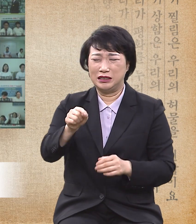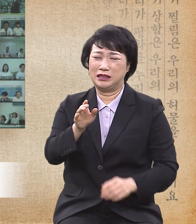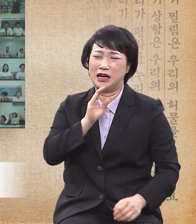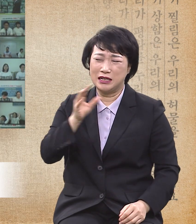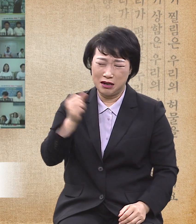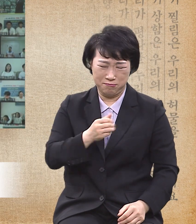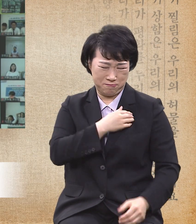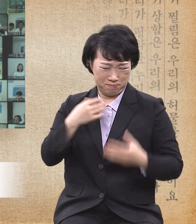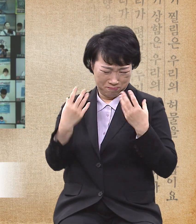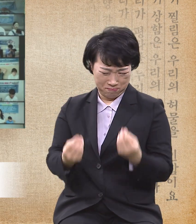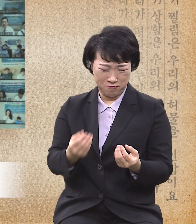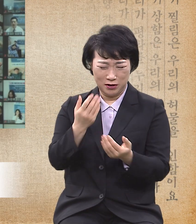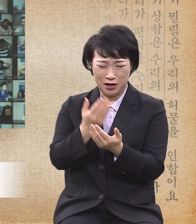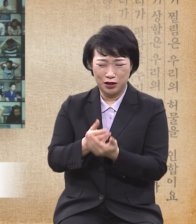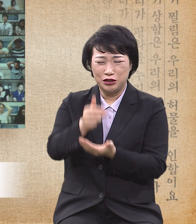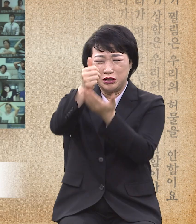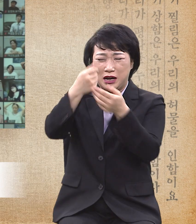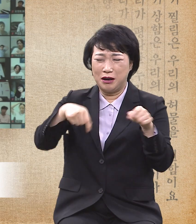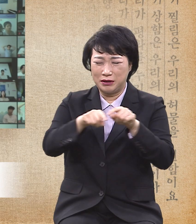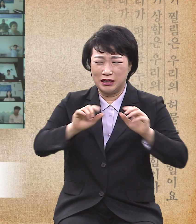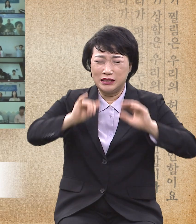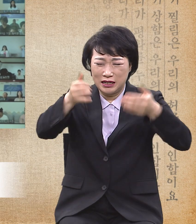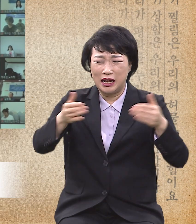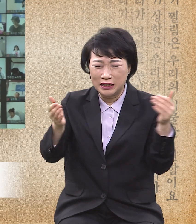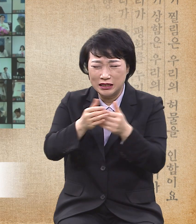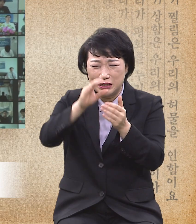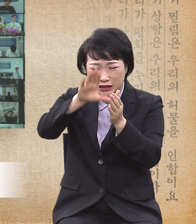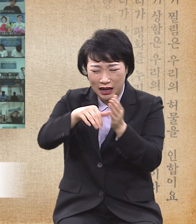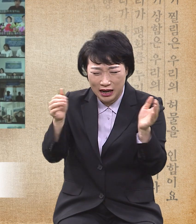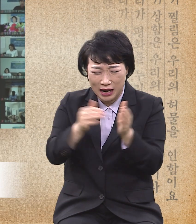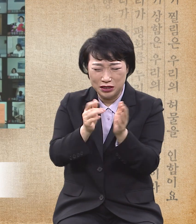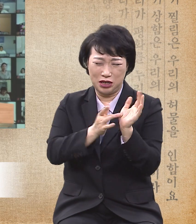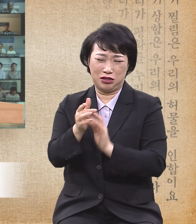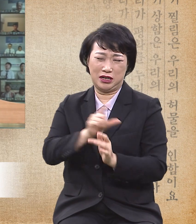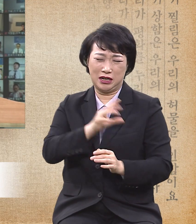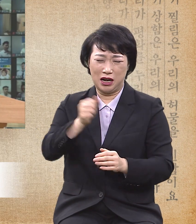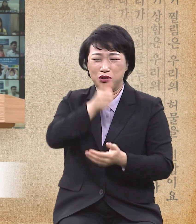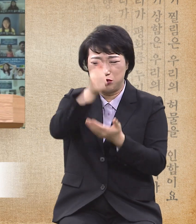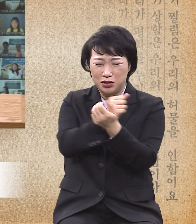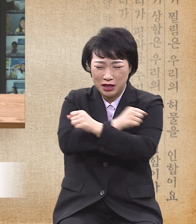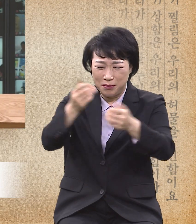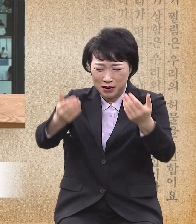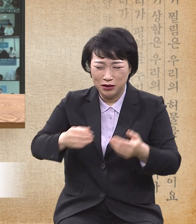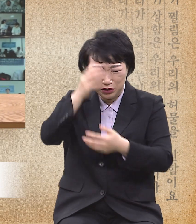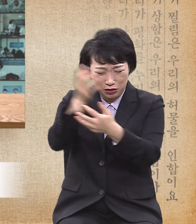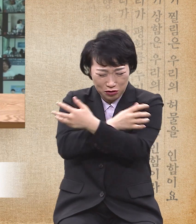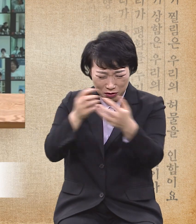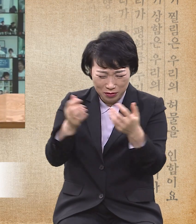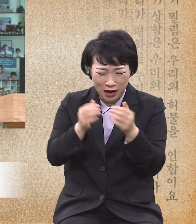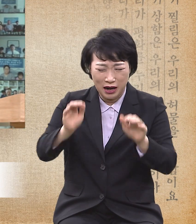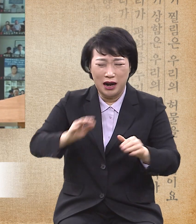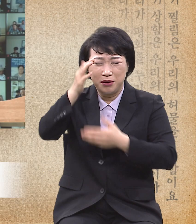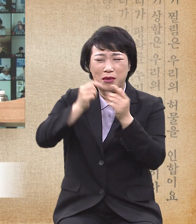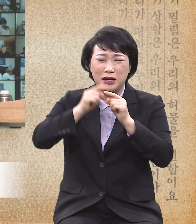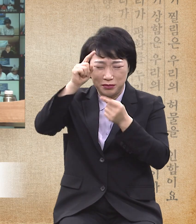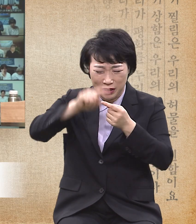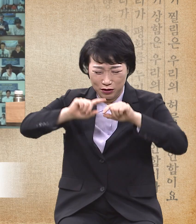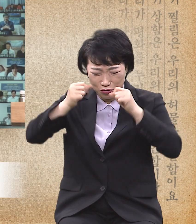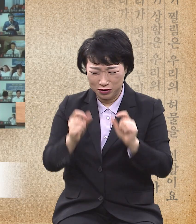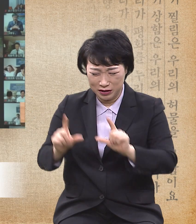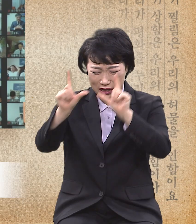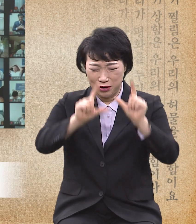당당하게 하시고, 주와 함께 세상 끝날까지 그 이름으로 제사 안 받고 성령 충만하고 말씀대로